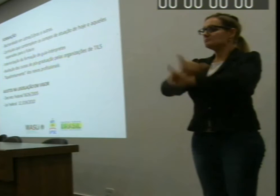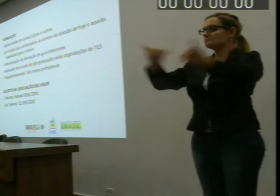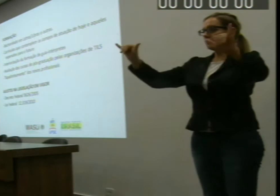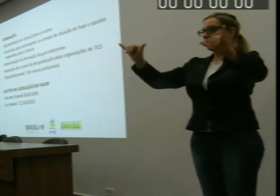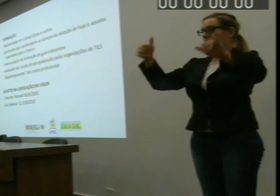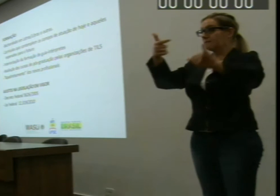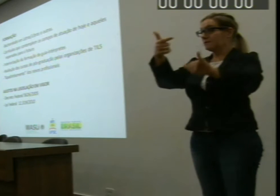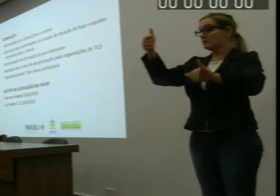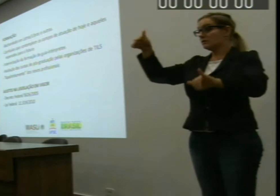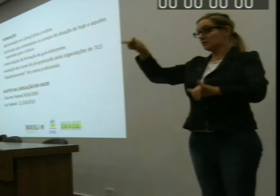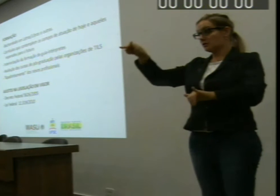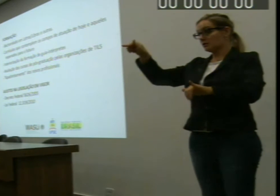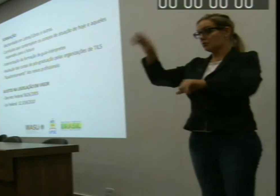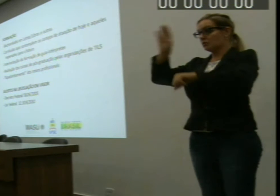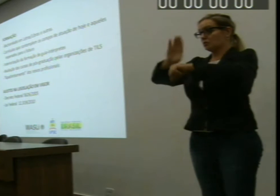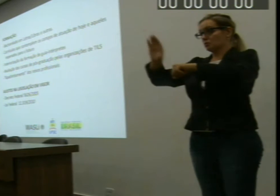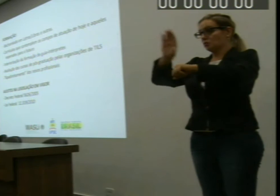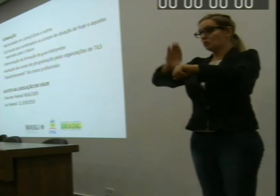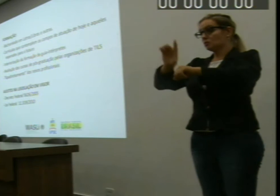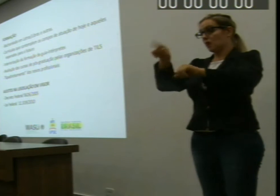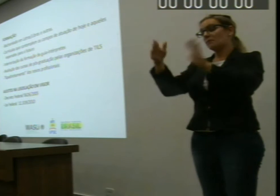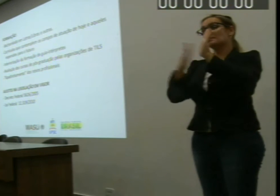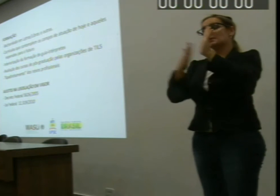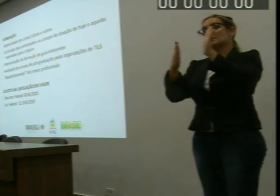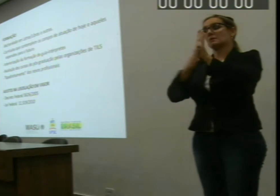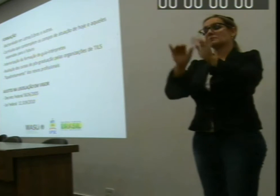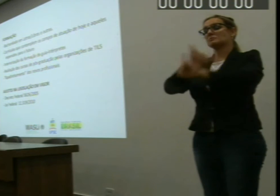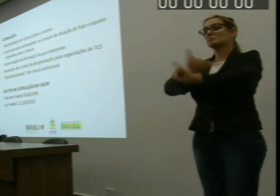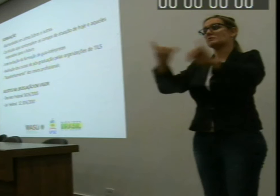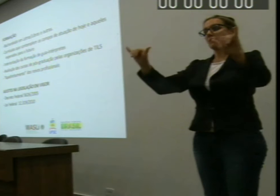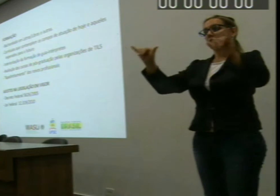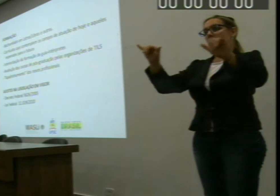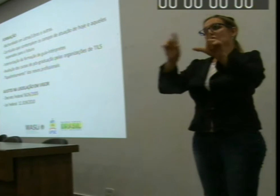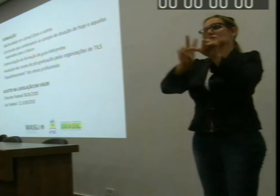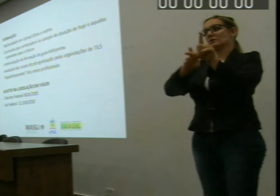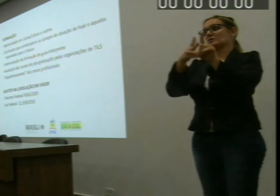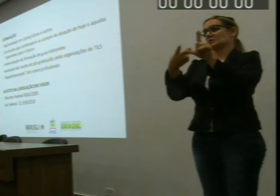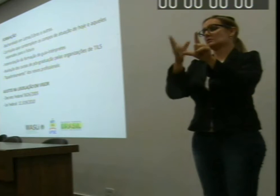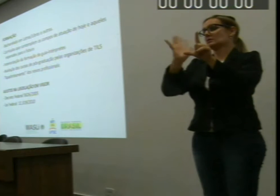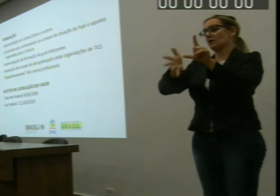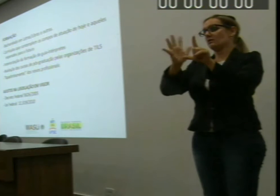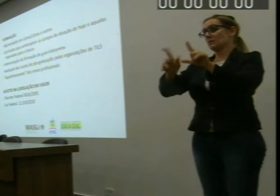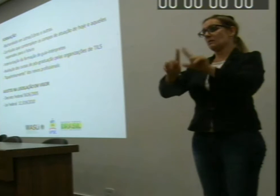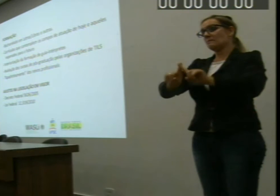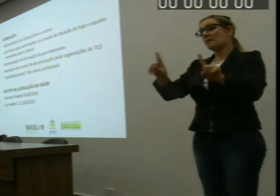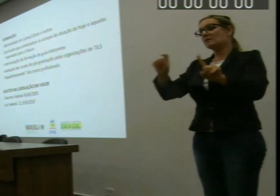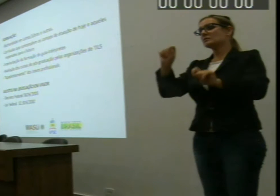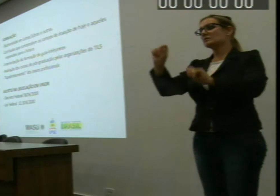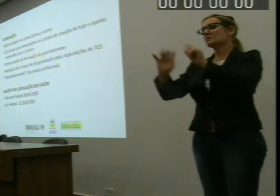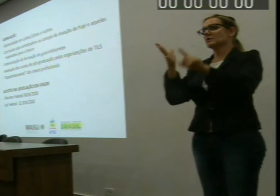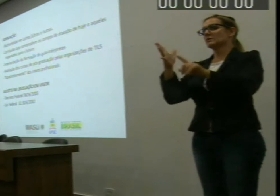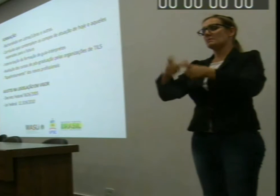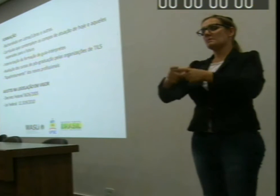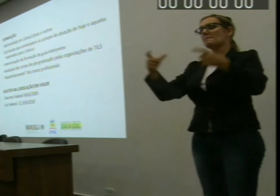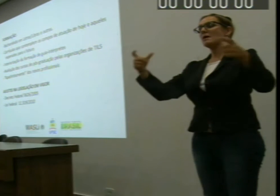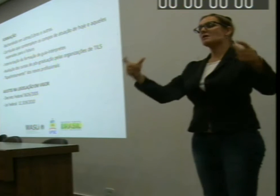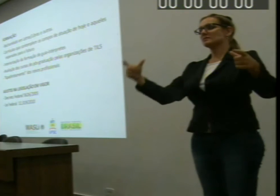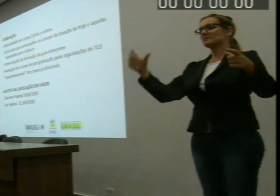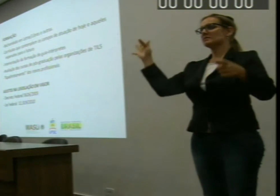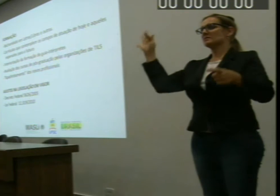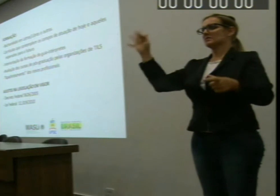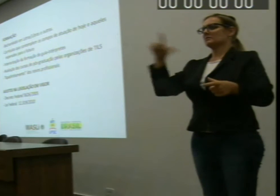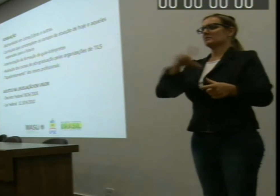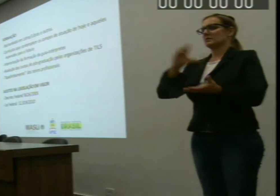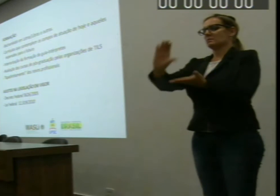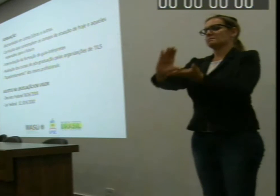27 cursos estavam previstos de de de letras libras acontece que a maioria das universidades que receberam os recursos